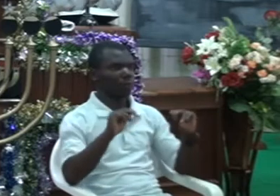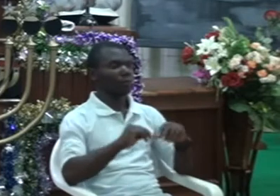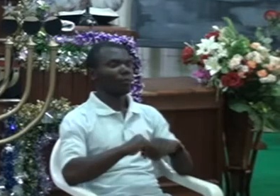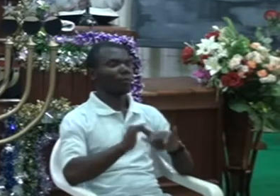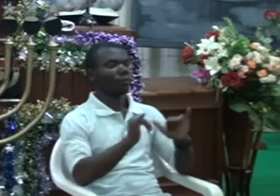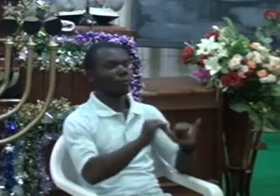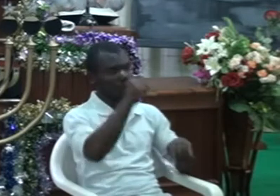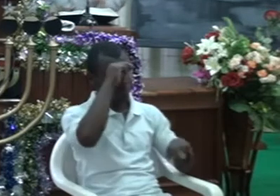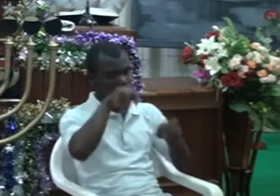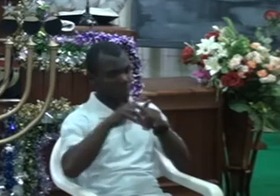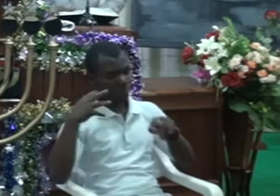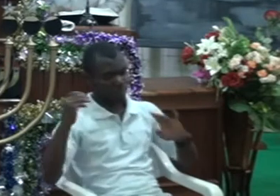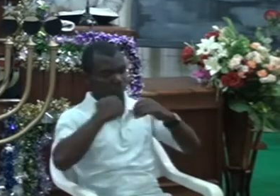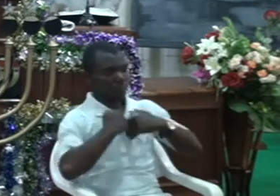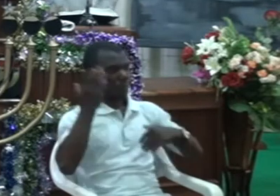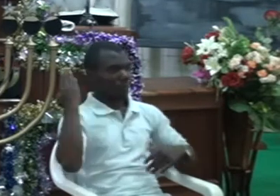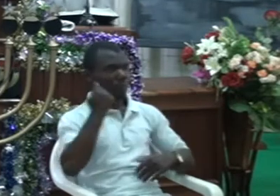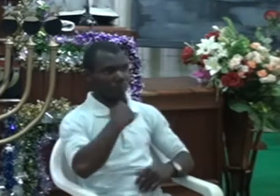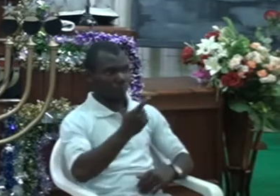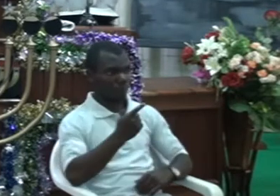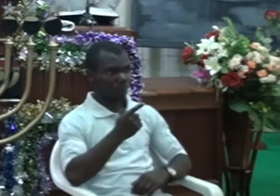Et Frère Branham